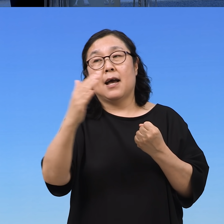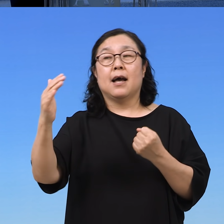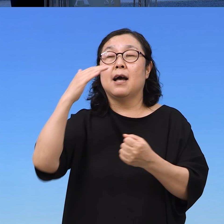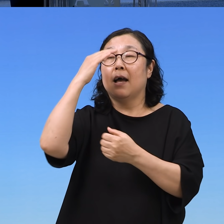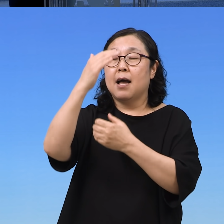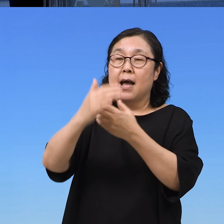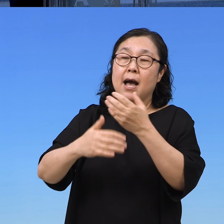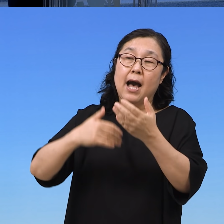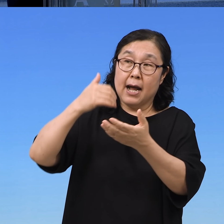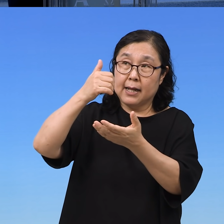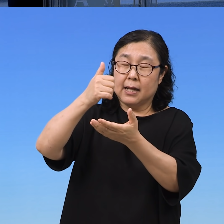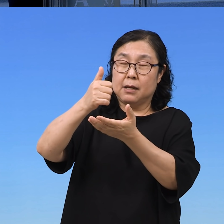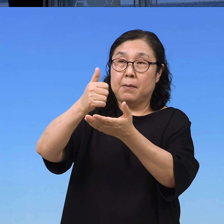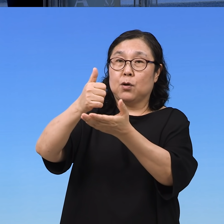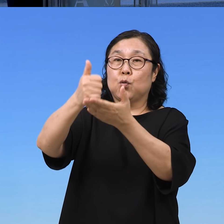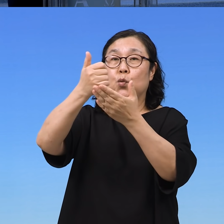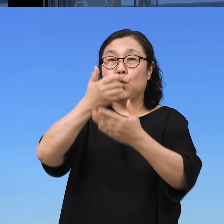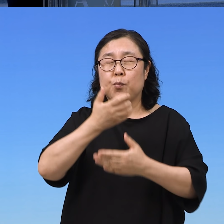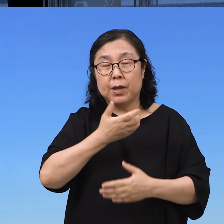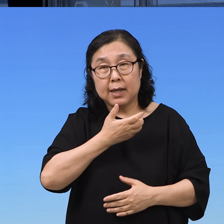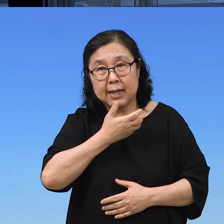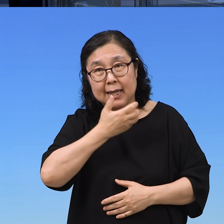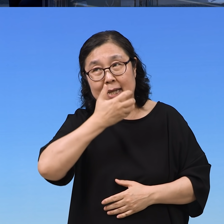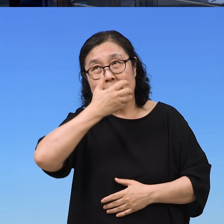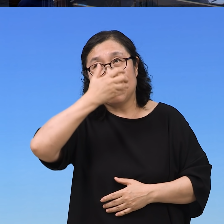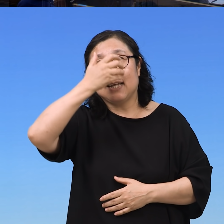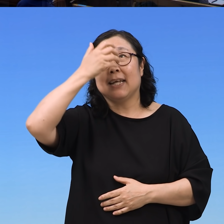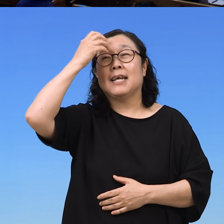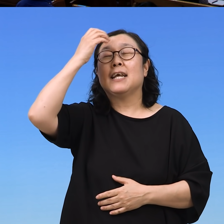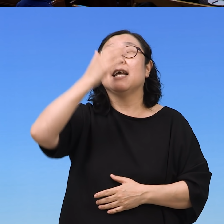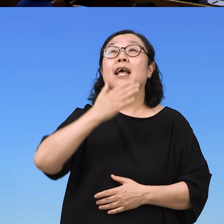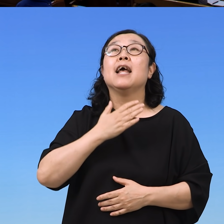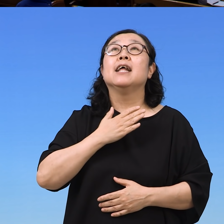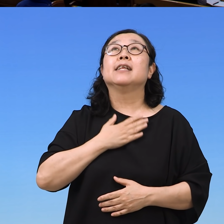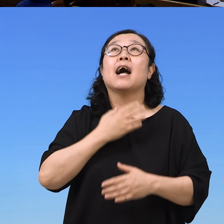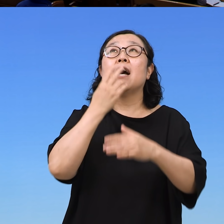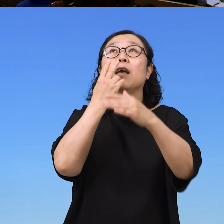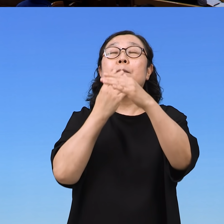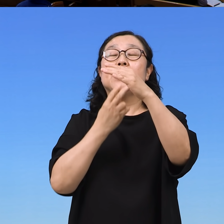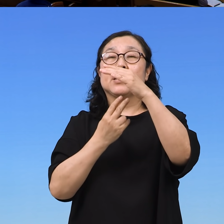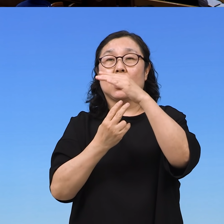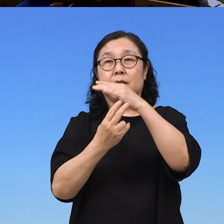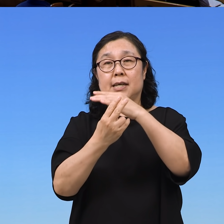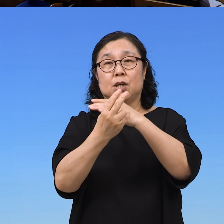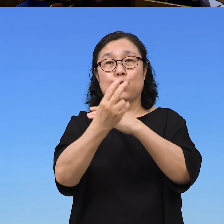하나님의 꿈이 나의 비전이 되고,